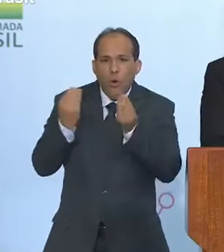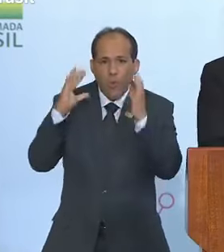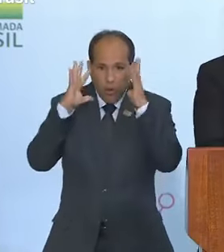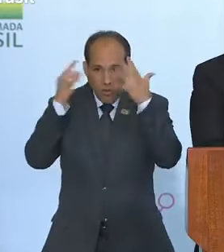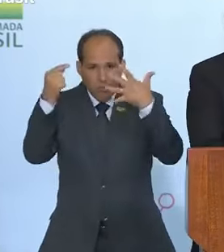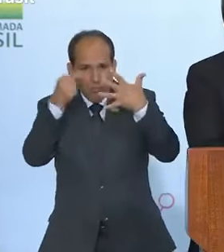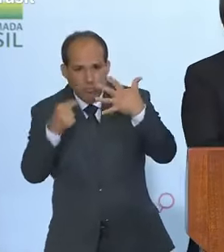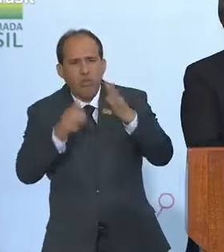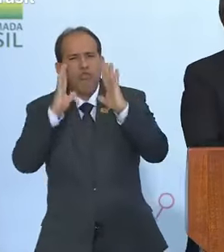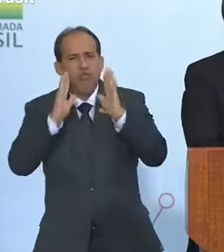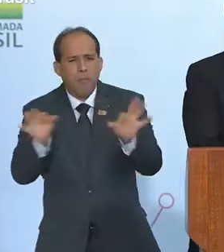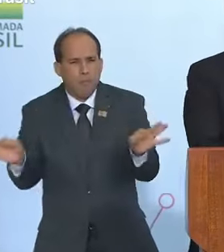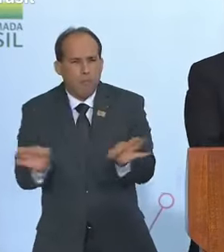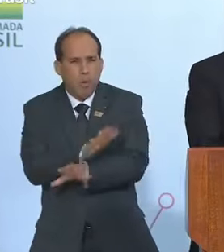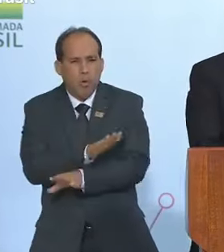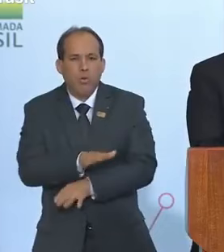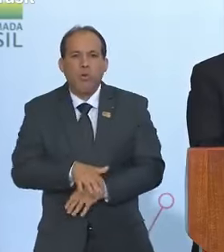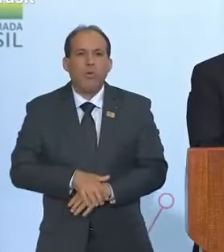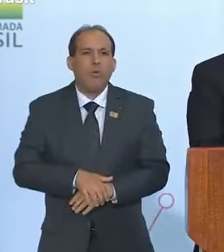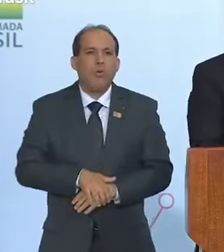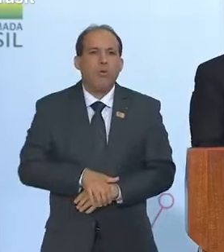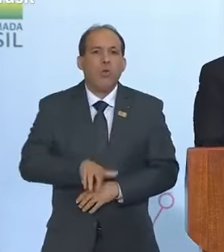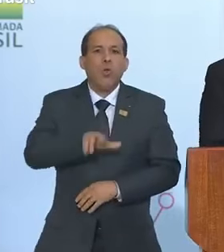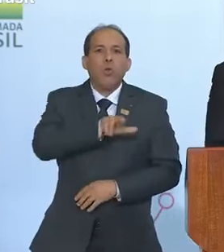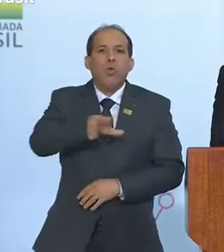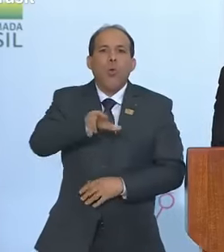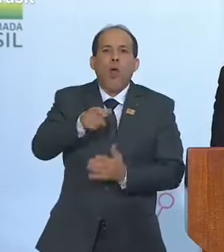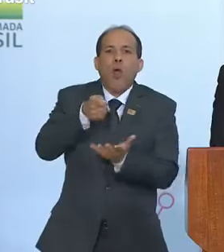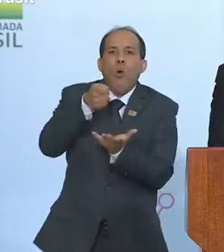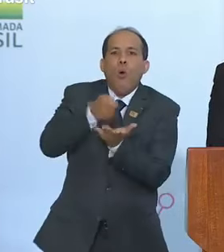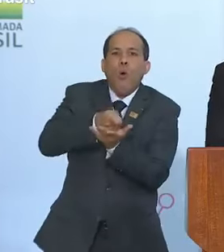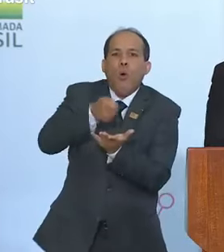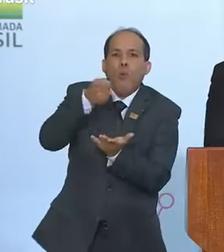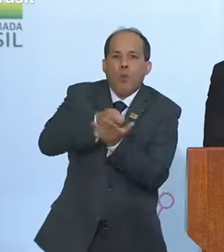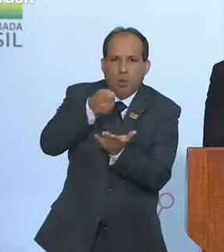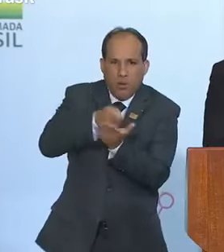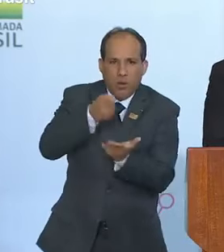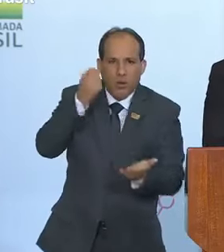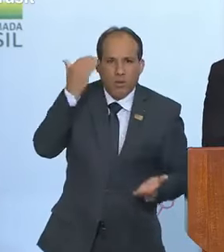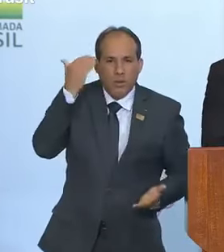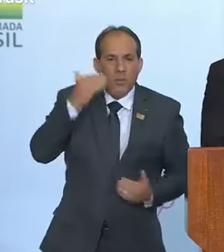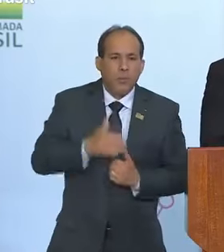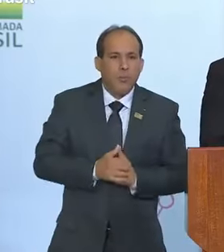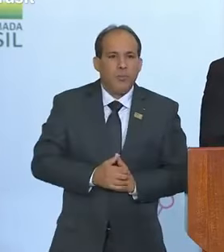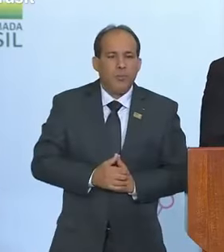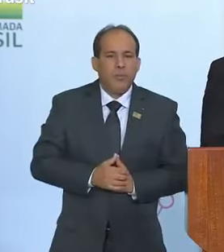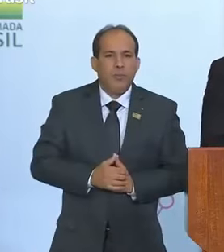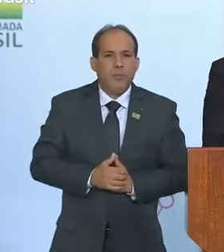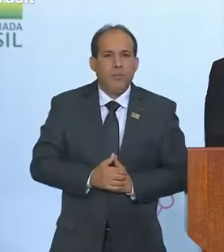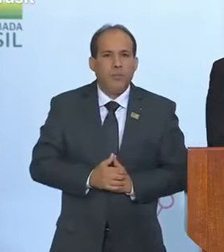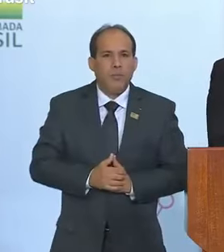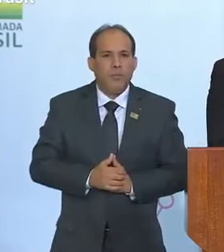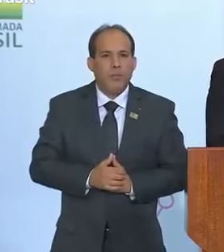já foi definida, ela não será obrigatória. Então,